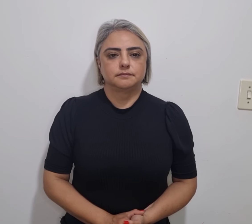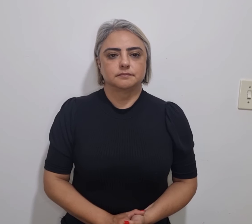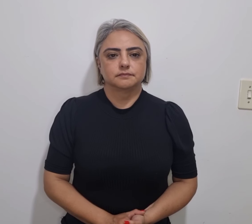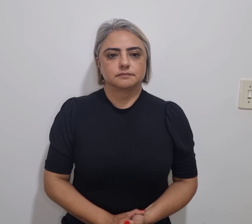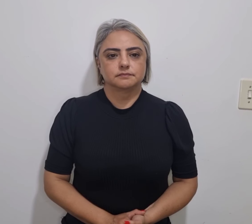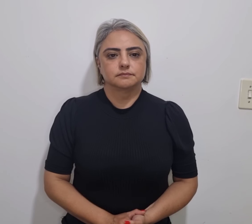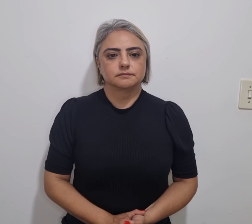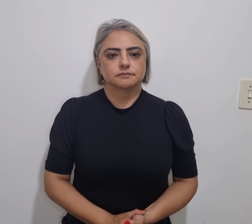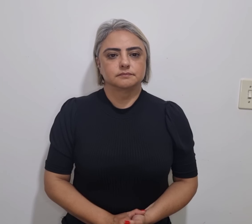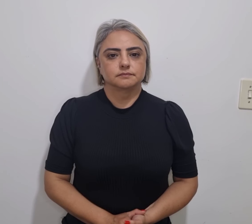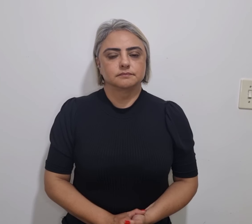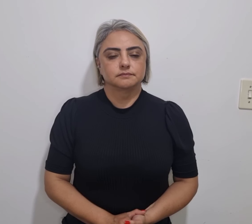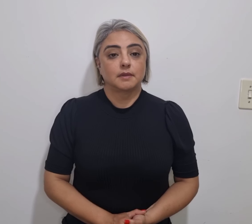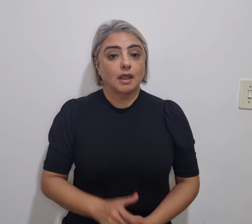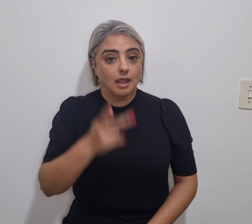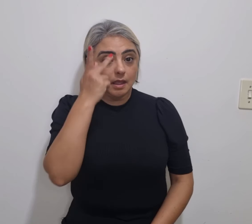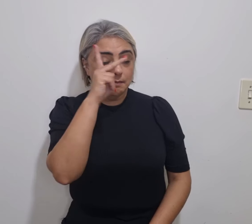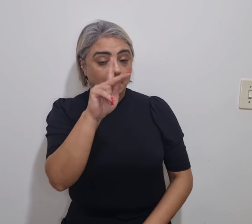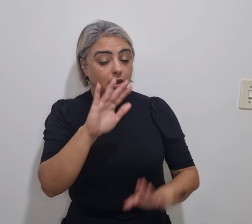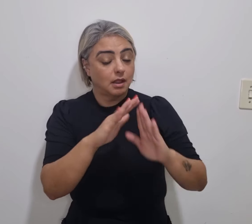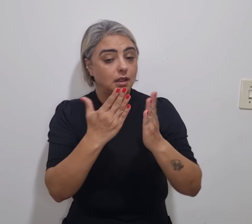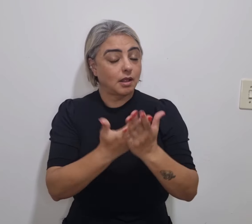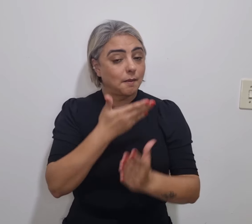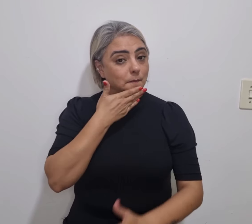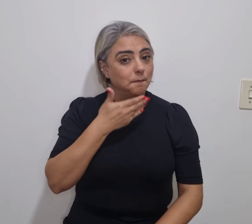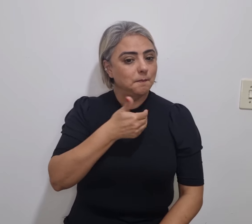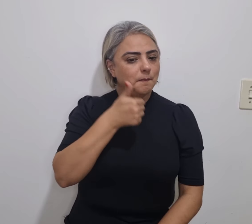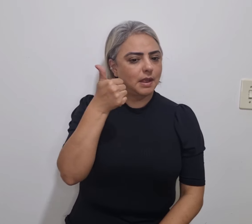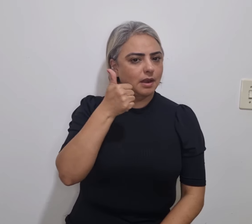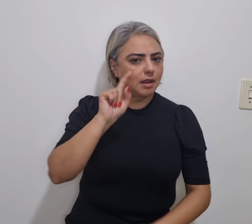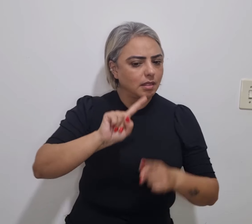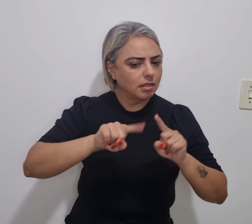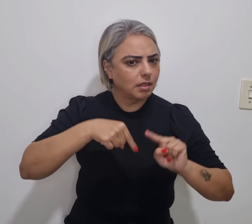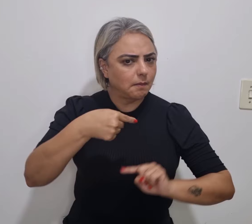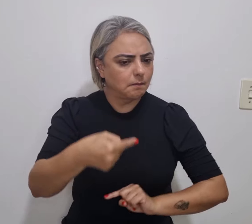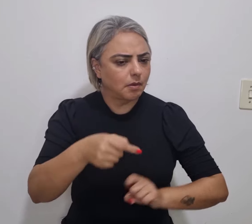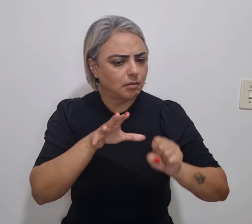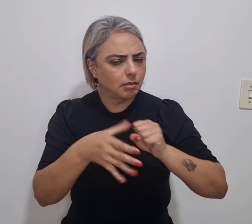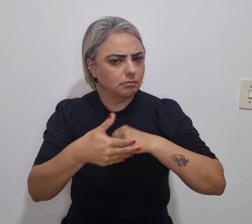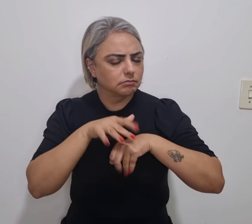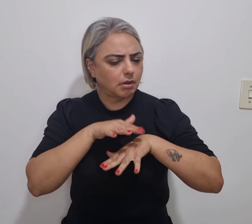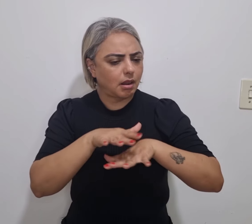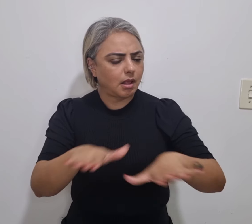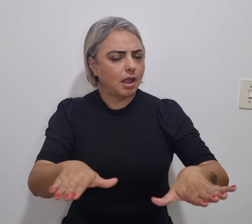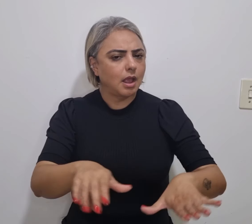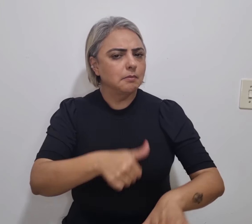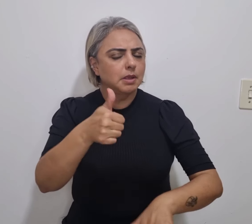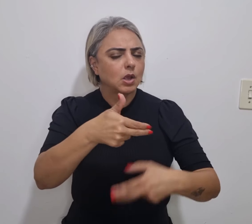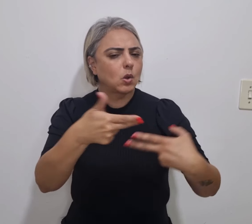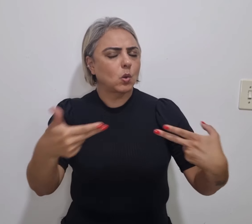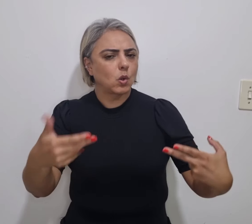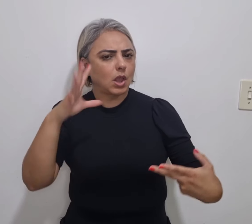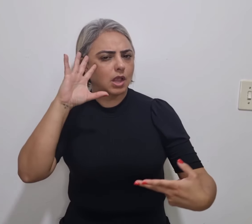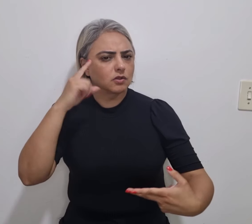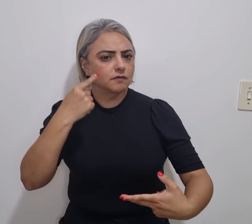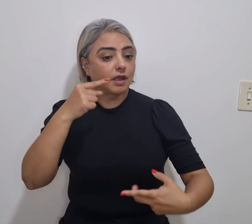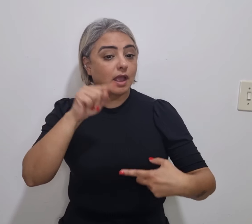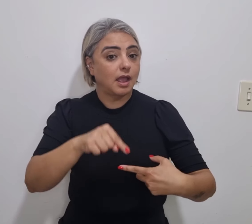Pós-pandemia. Para a escola melhorar após a pandemia, a primeira medida a ser tomada seria revogar